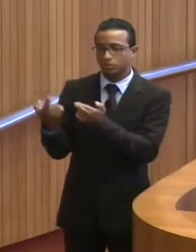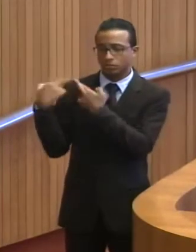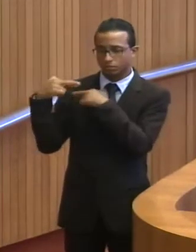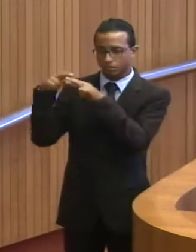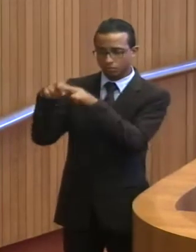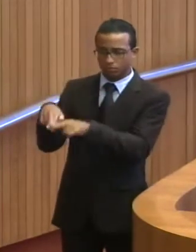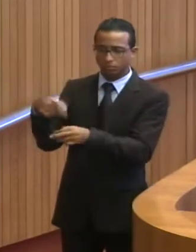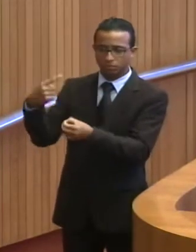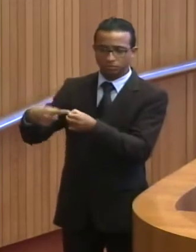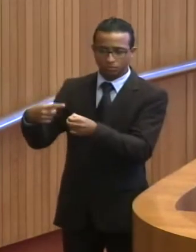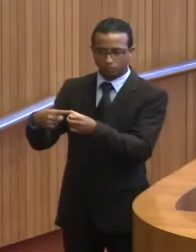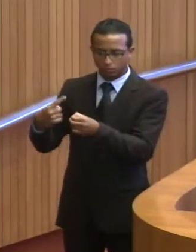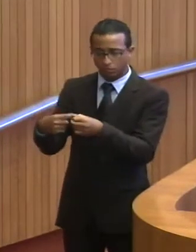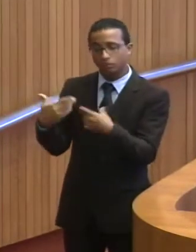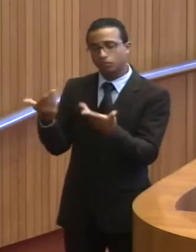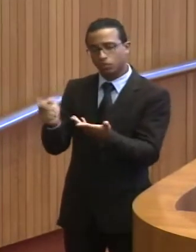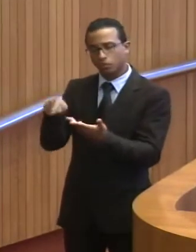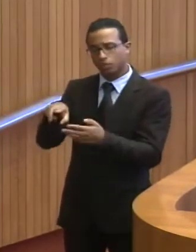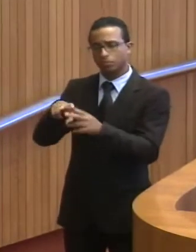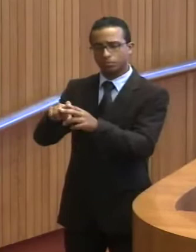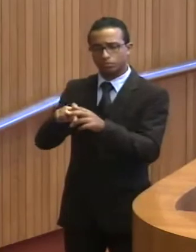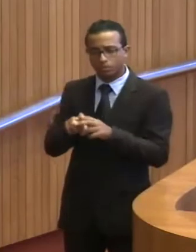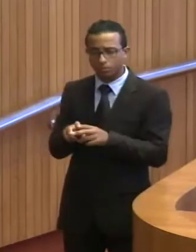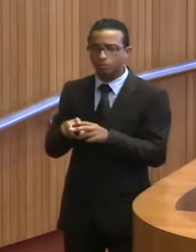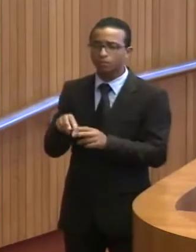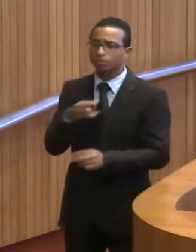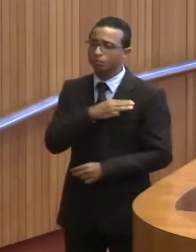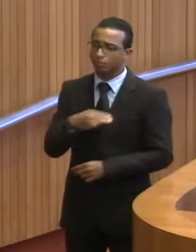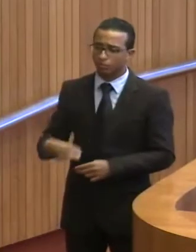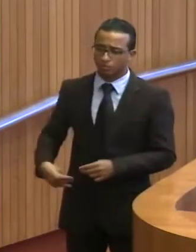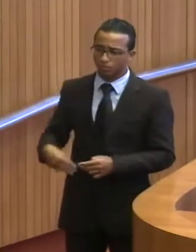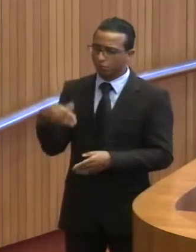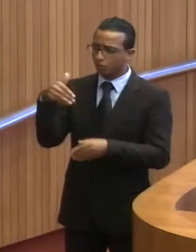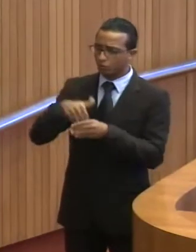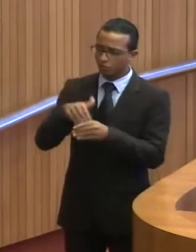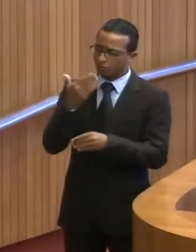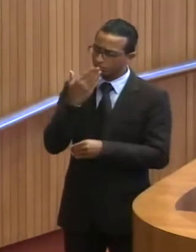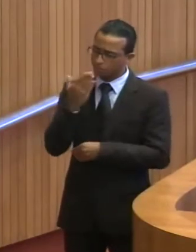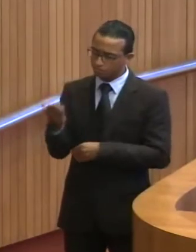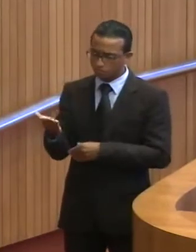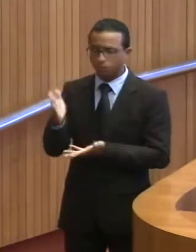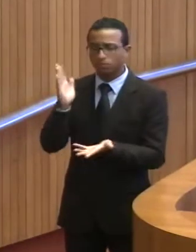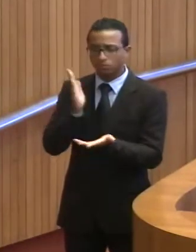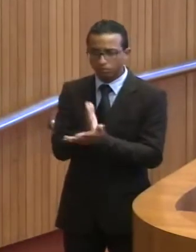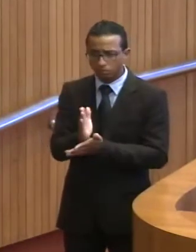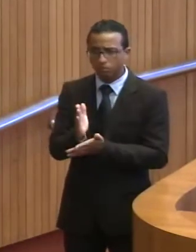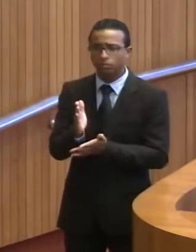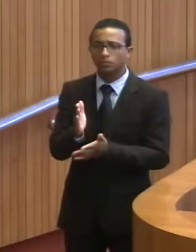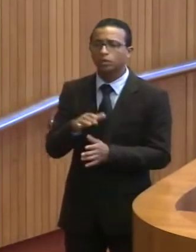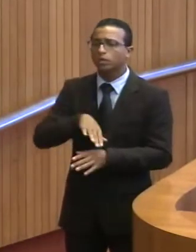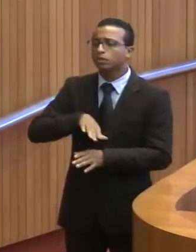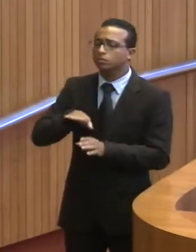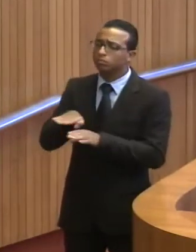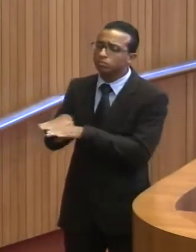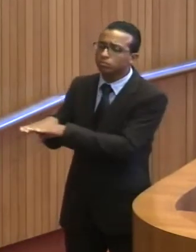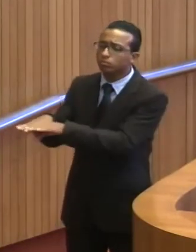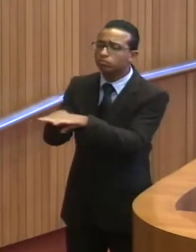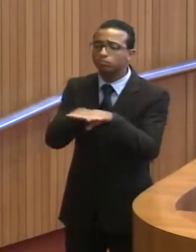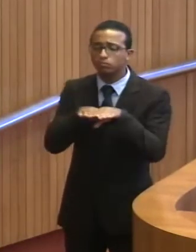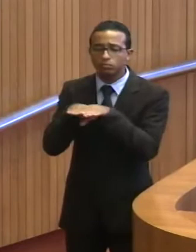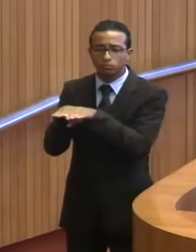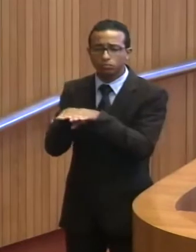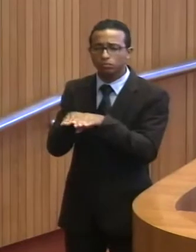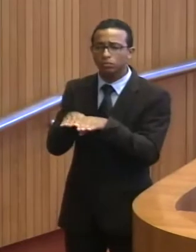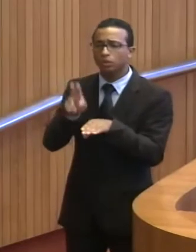competência municipal. E, dessa forma, o ministro emitiu o seu voto, que foi aprovado por unanimidade,